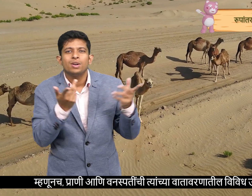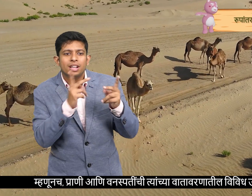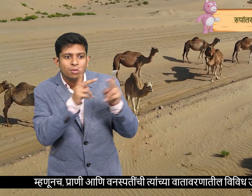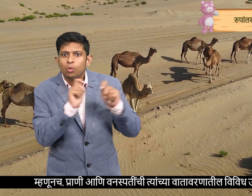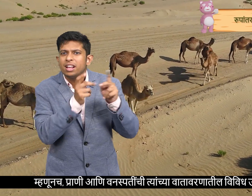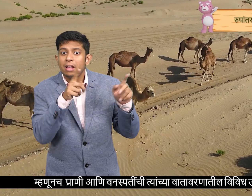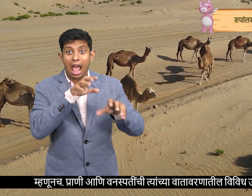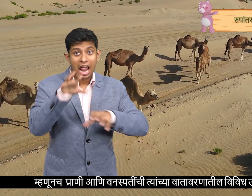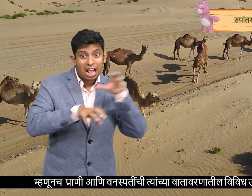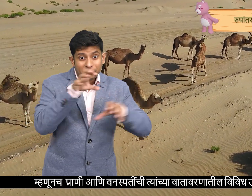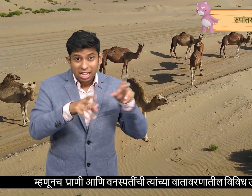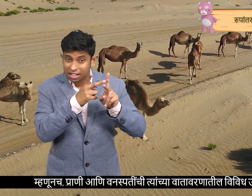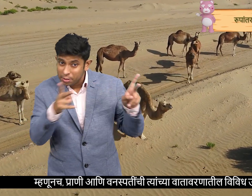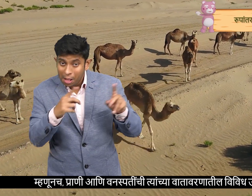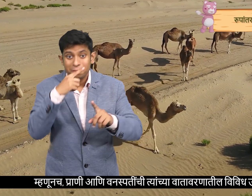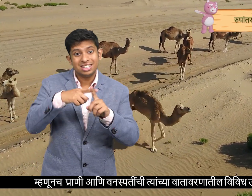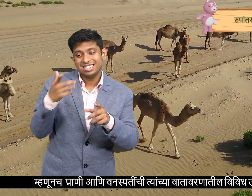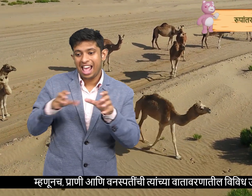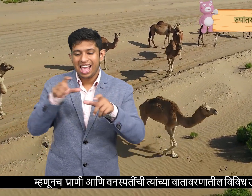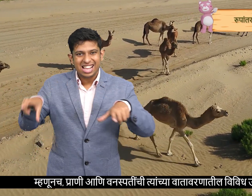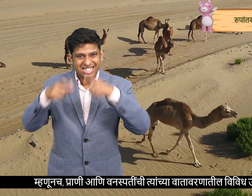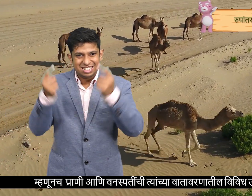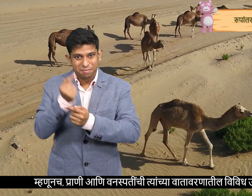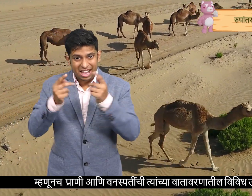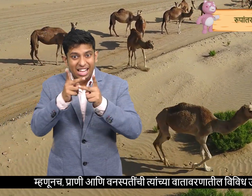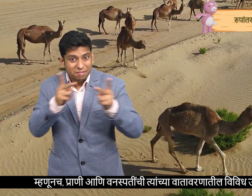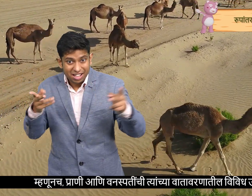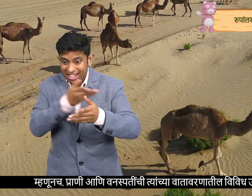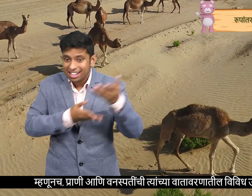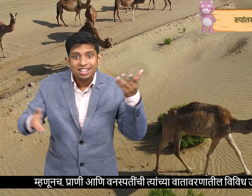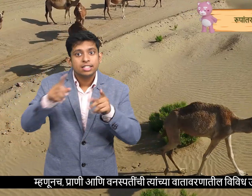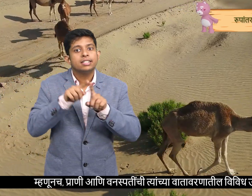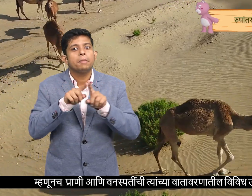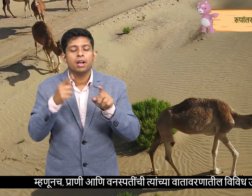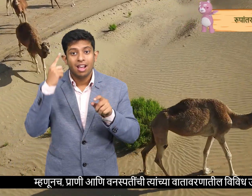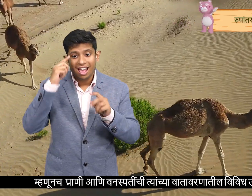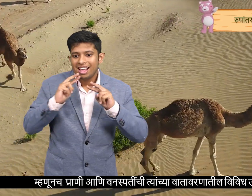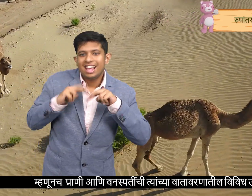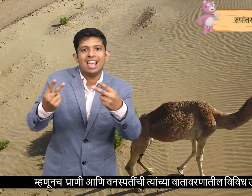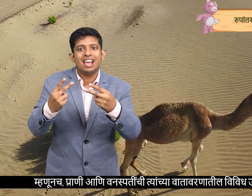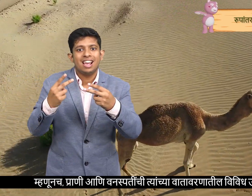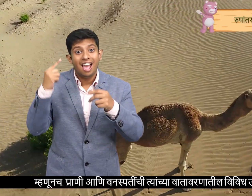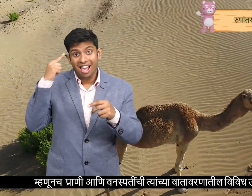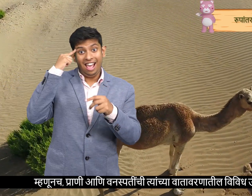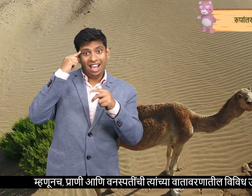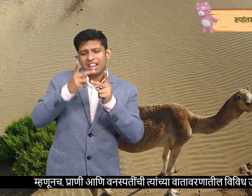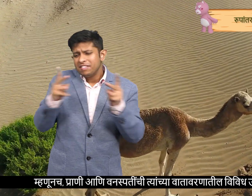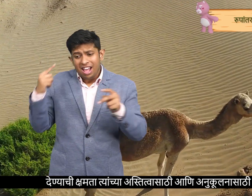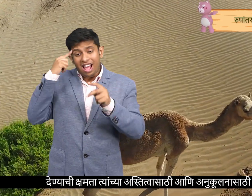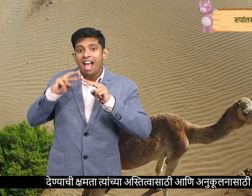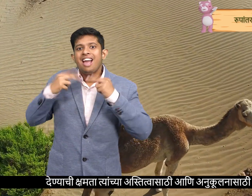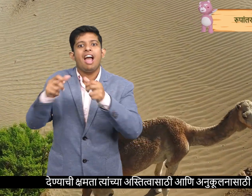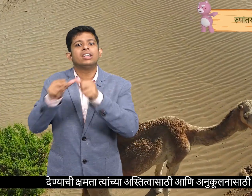म्हणूनच प्राणी आणि वनस्पतींची त्यांच्या वातावरणातील विविध उत्तेजनांना